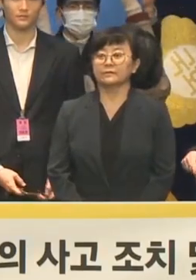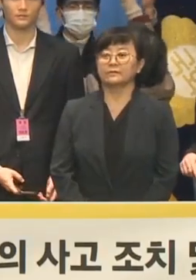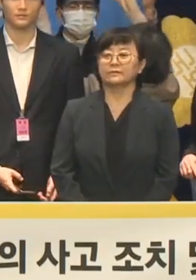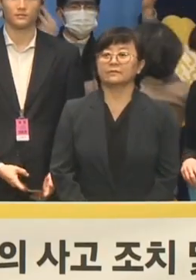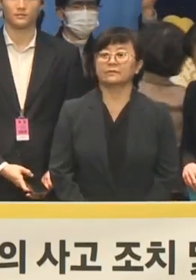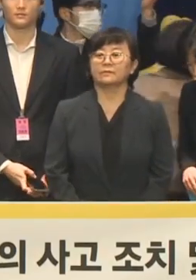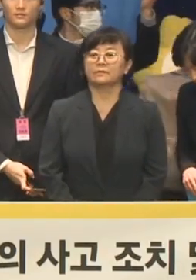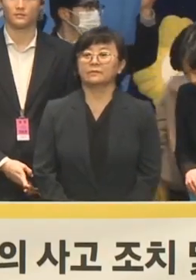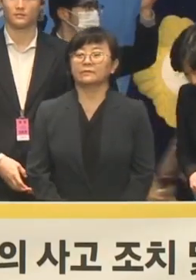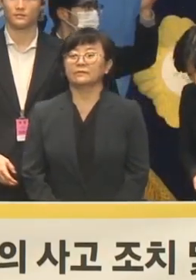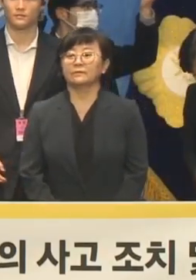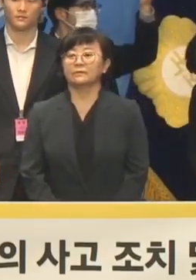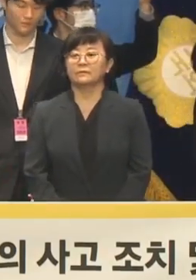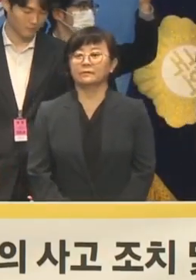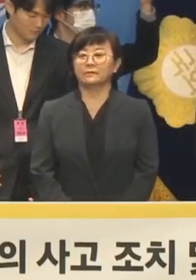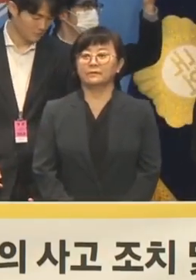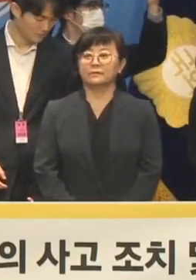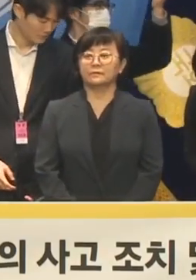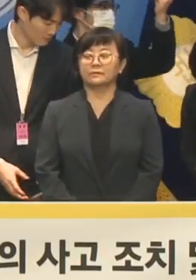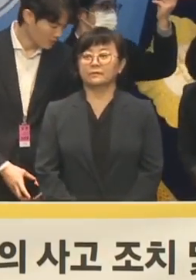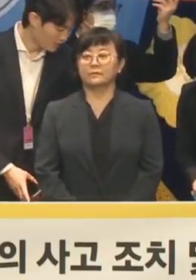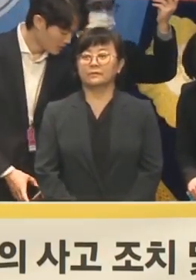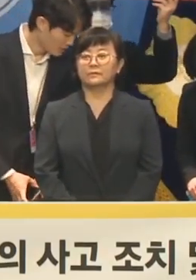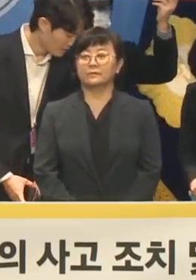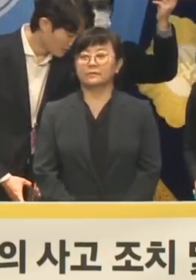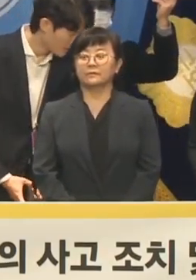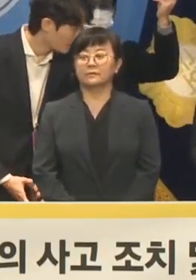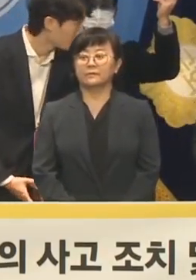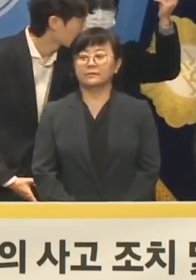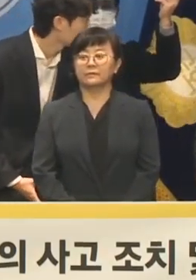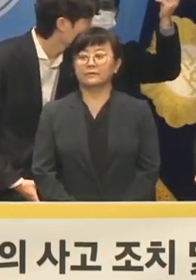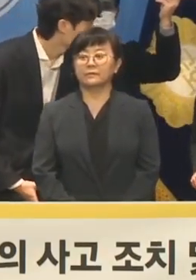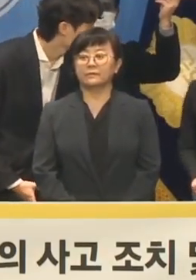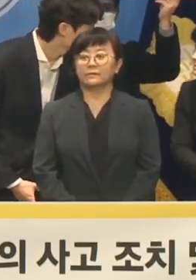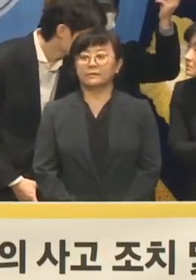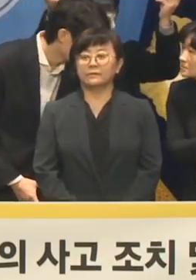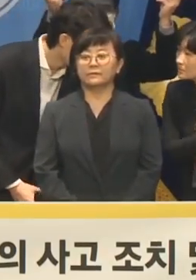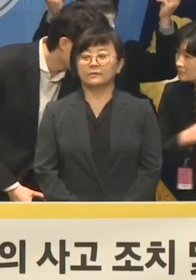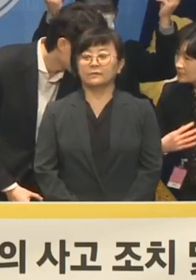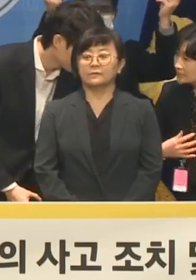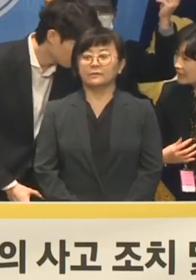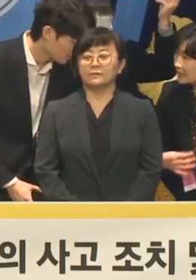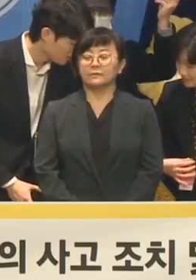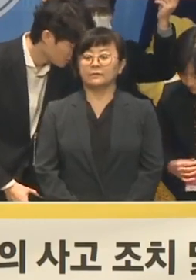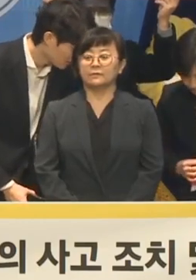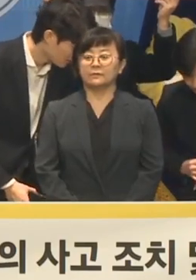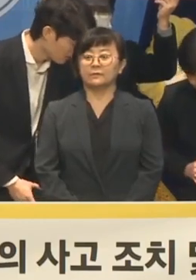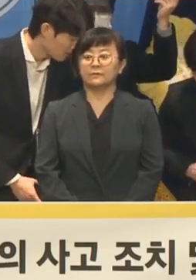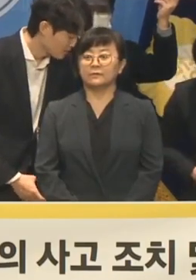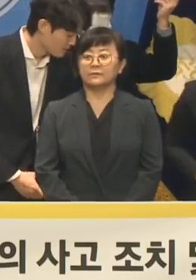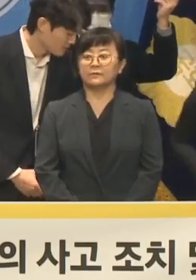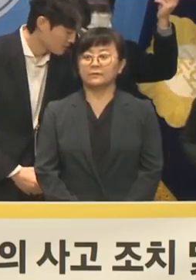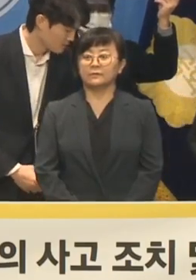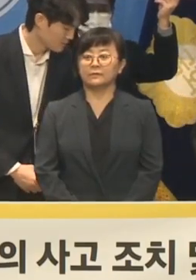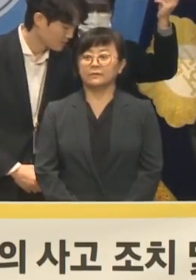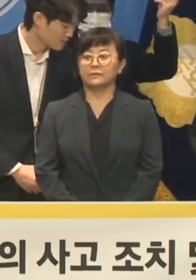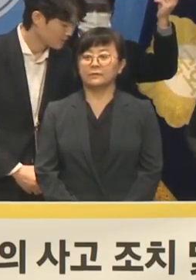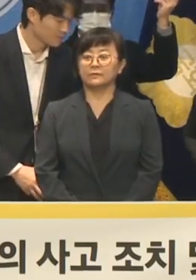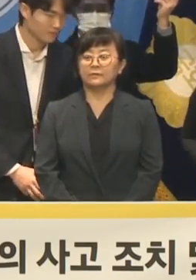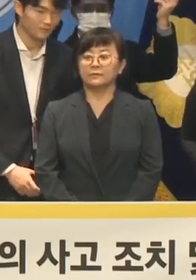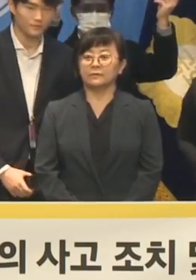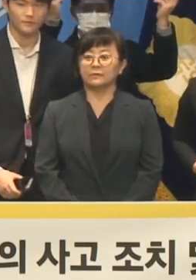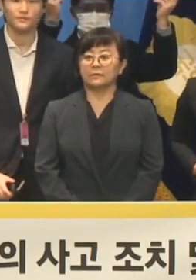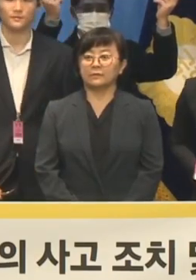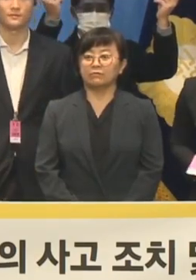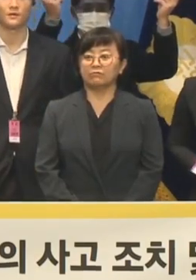강정수. 네, 맞아요. 파일럿 배우자. 그다음에 마무리를 정인성. 마무리 정인성. 오케이. 다